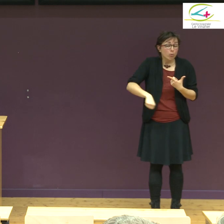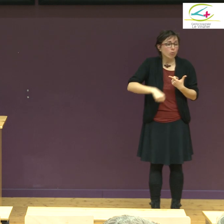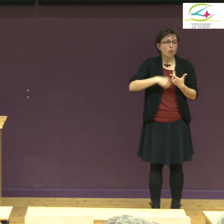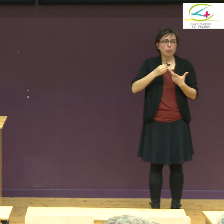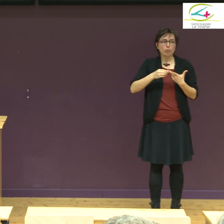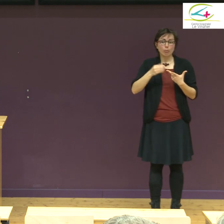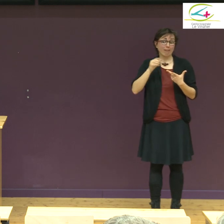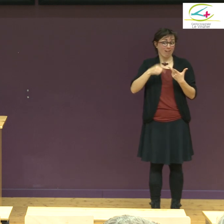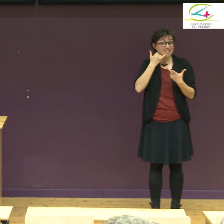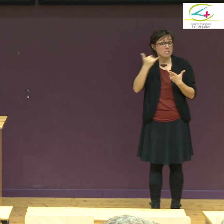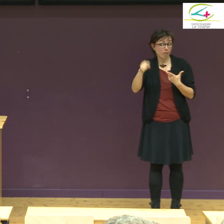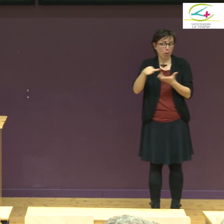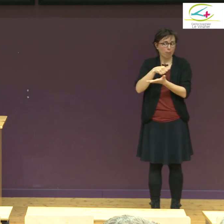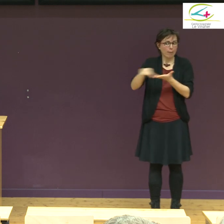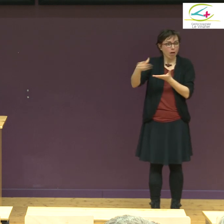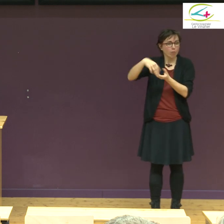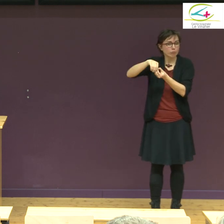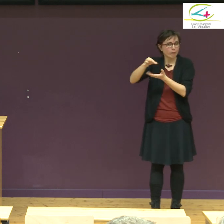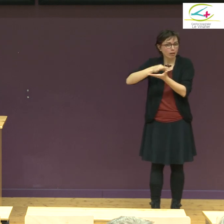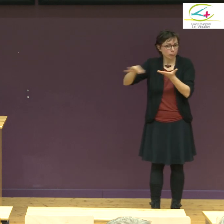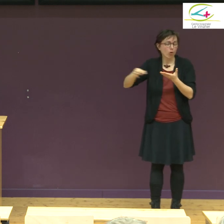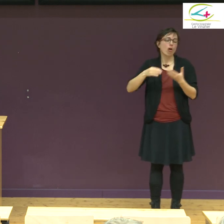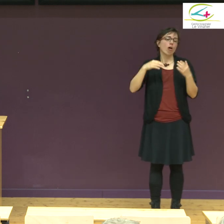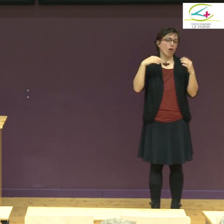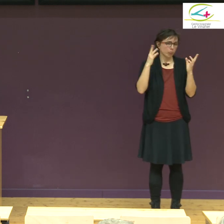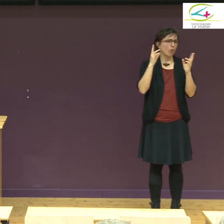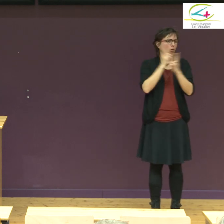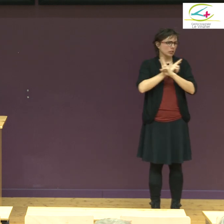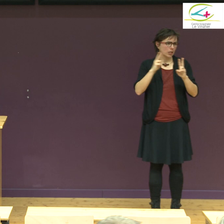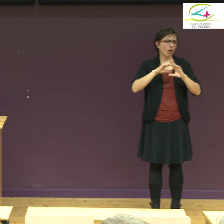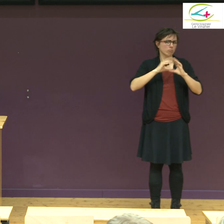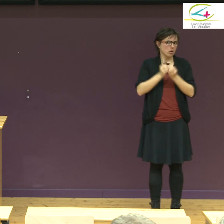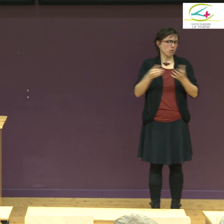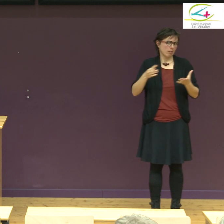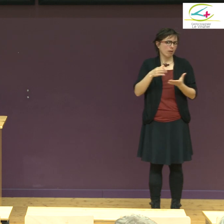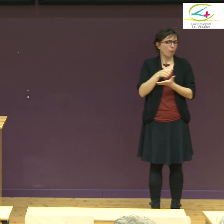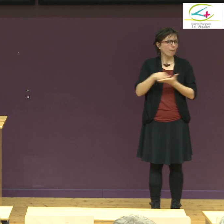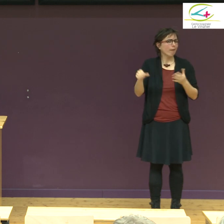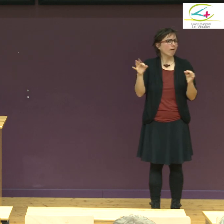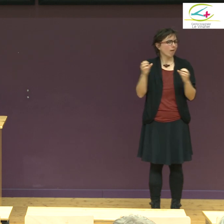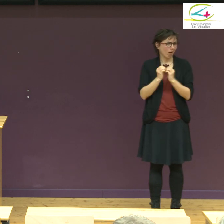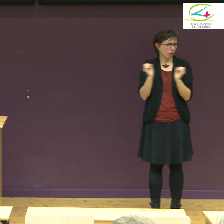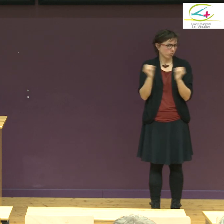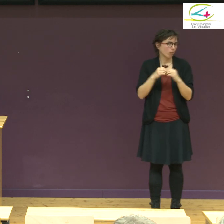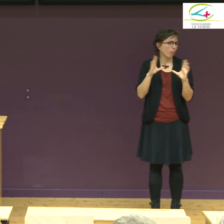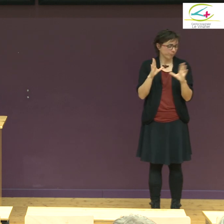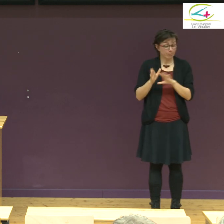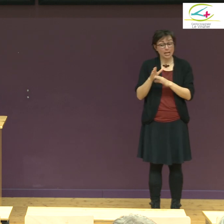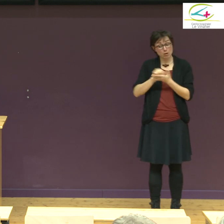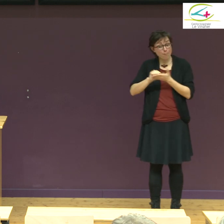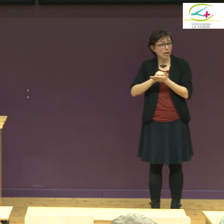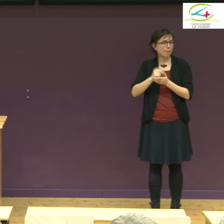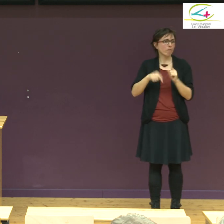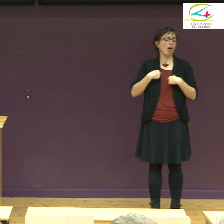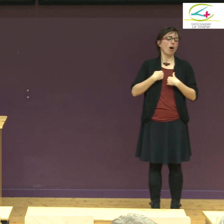qu'il y a des lignes qui sont payantes aussi. La majorité des lignes de téléphonie sociale en France sont gratuites, d'ailleurs. Et donc le mail, le laisser un